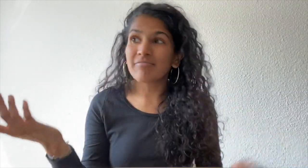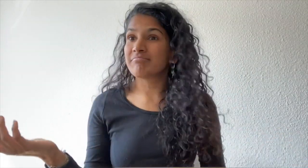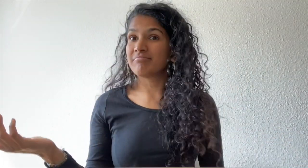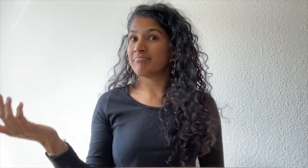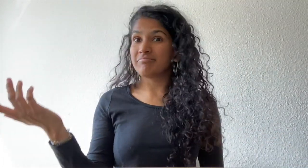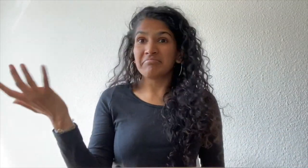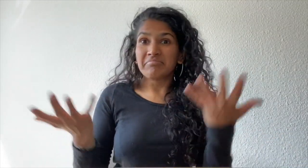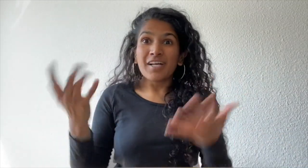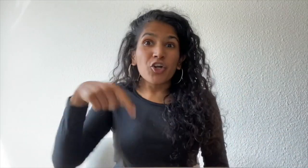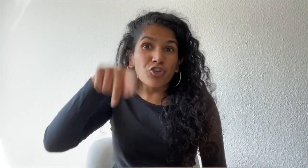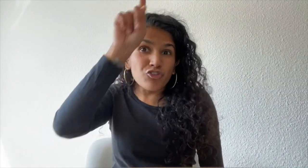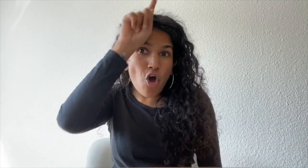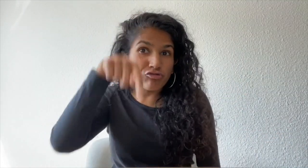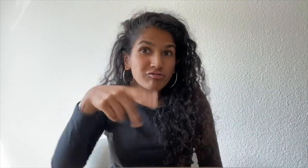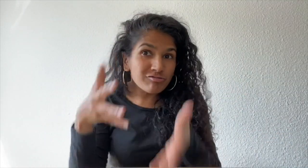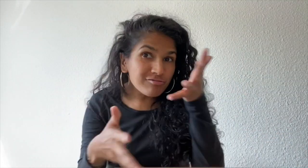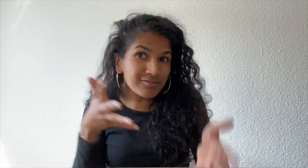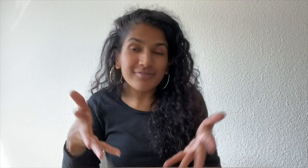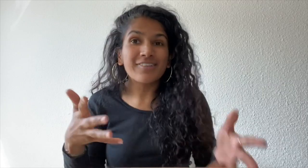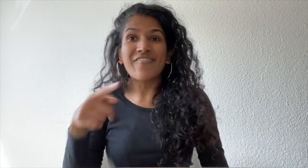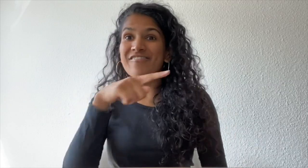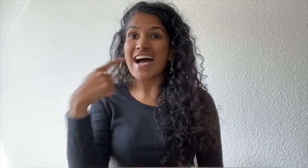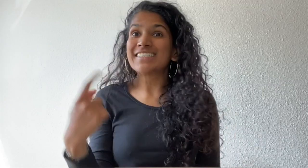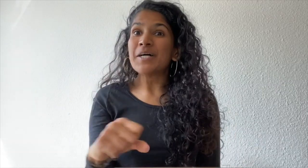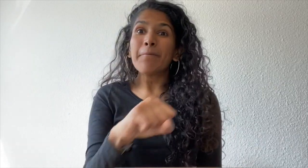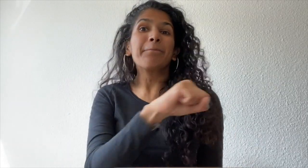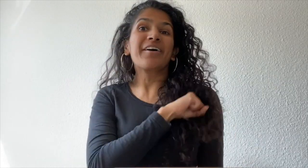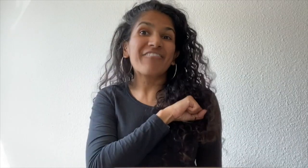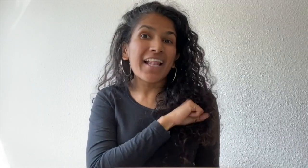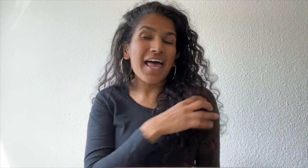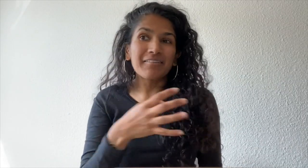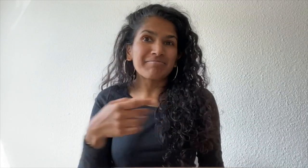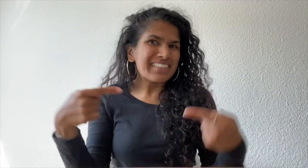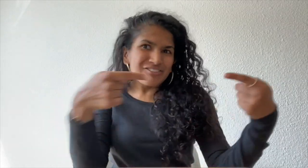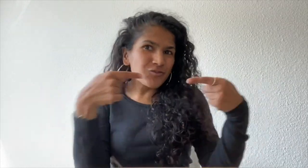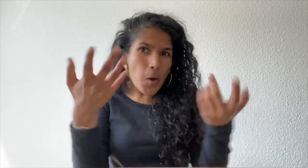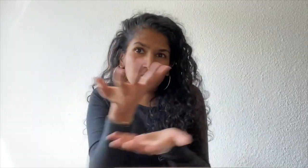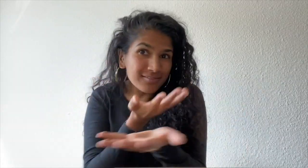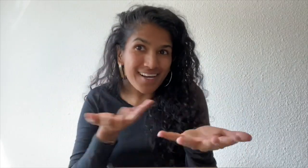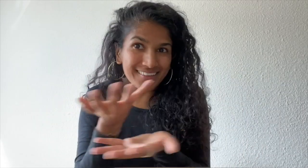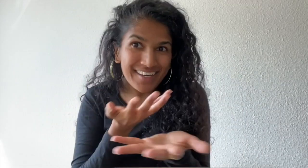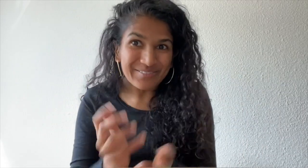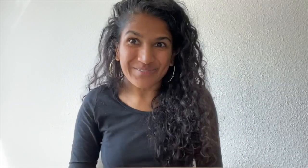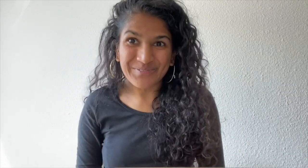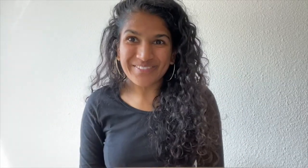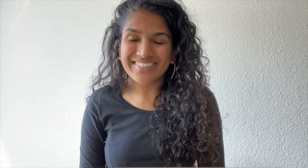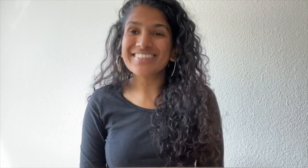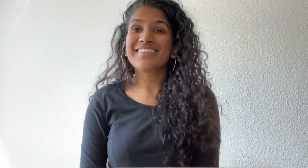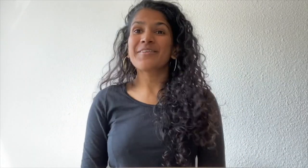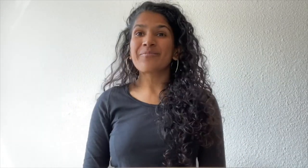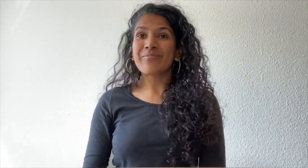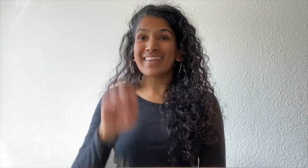Die Gebärde aus der amerikanischen Gebärdensprache ist hier wieder eine andere. Man kann diese Gebärden ja durchaus auch zur Diskussion